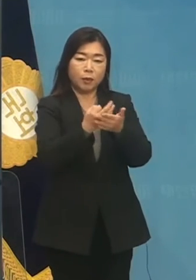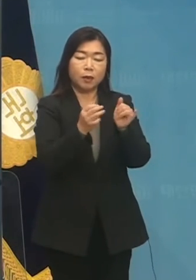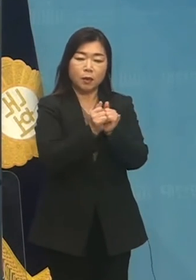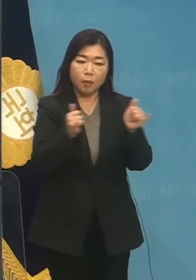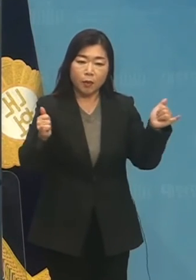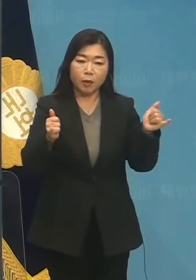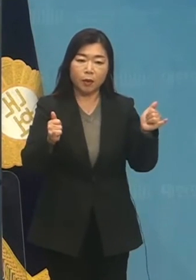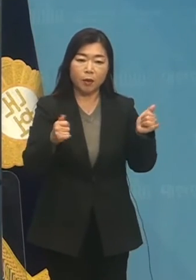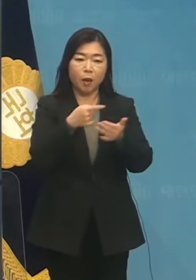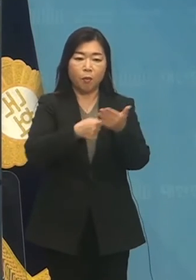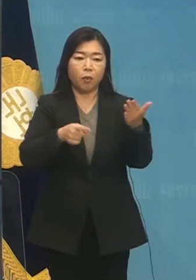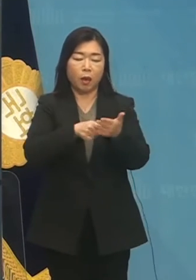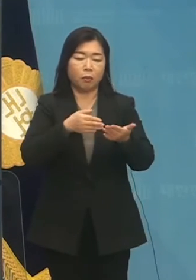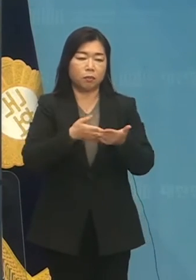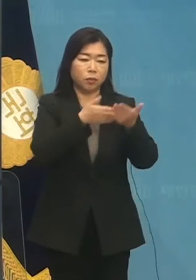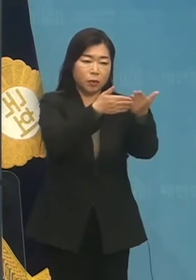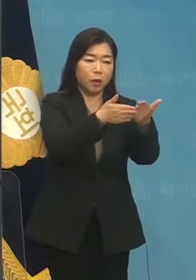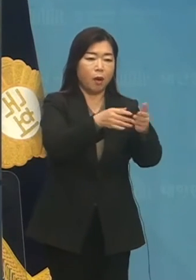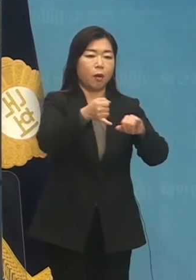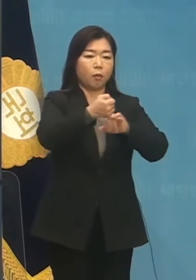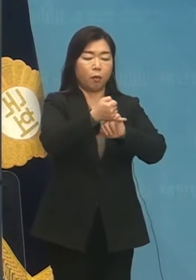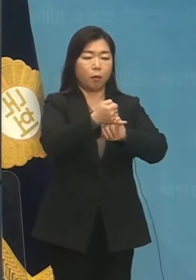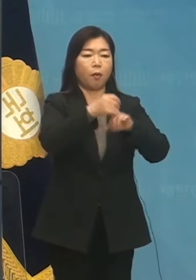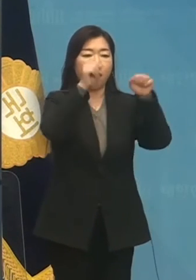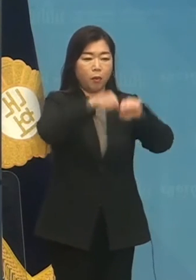요구를 반드시 수용해야 합니다.